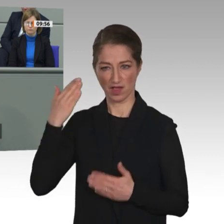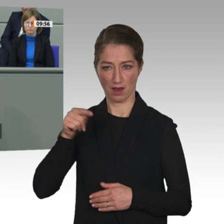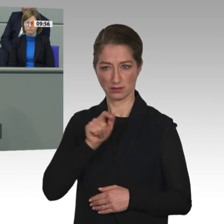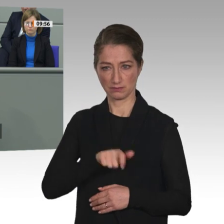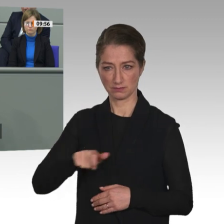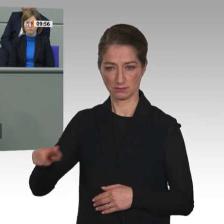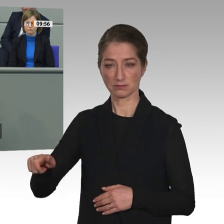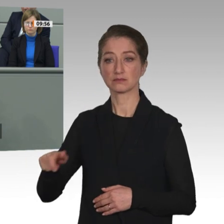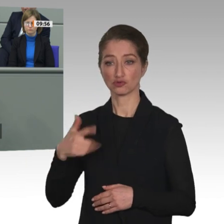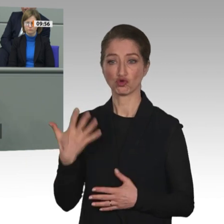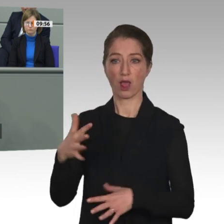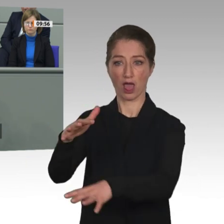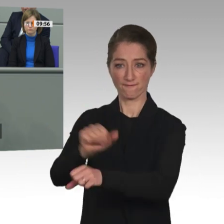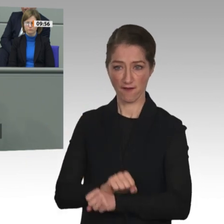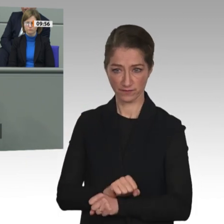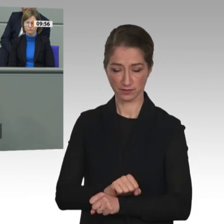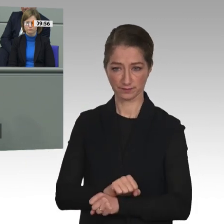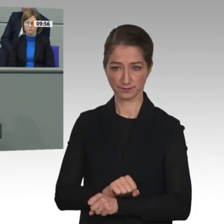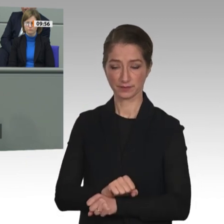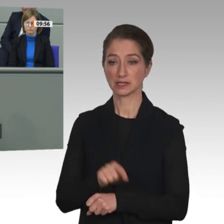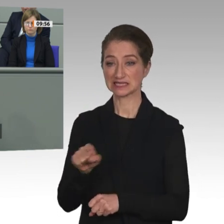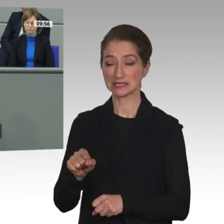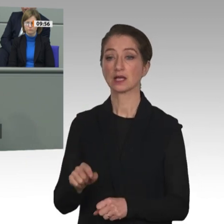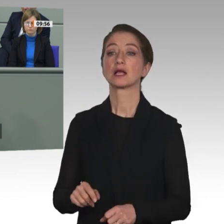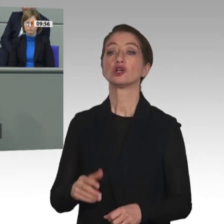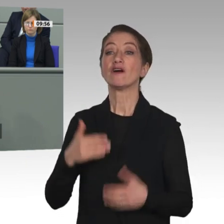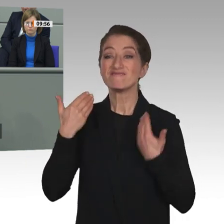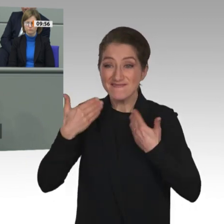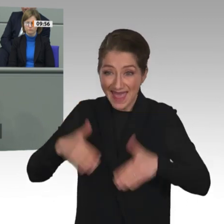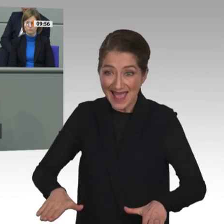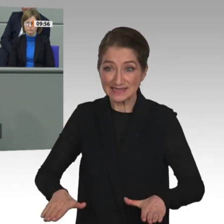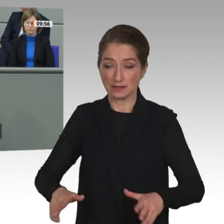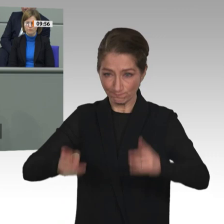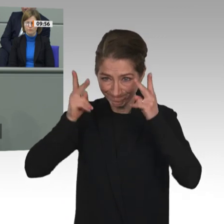die ganz offenbar konkrete Planungen hatten gegen Personen,